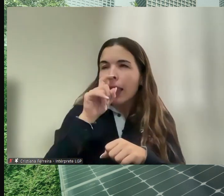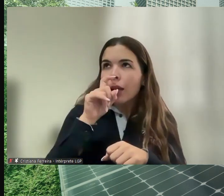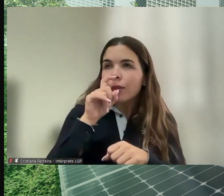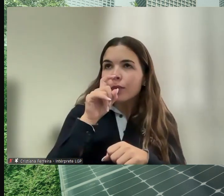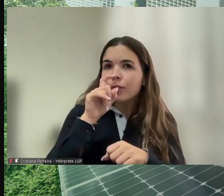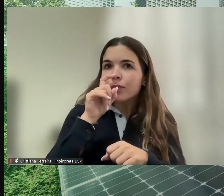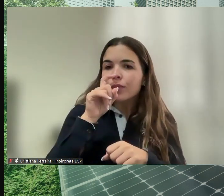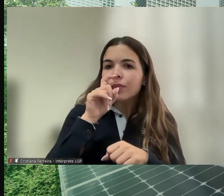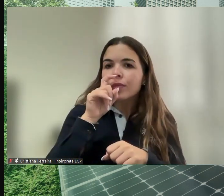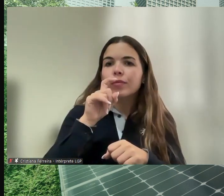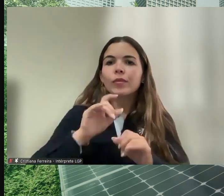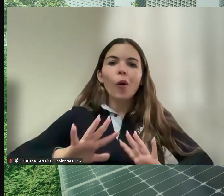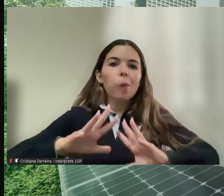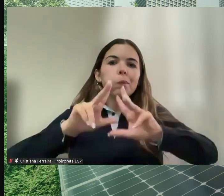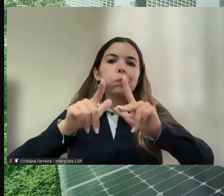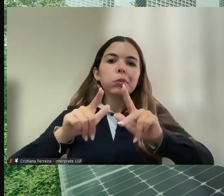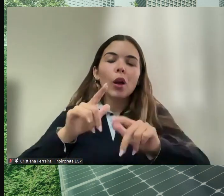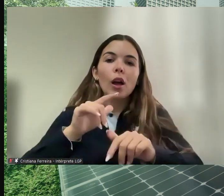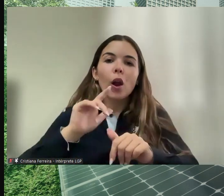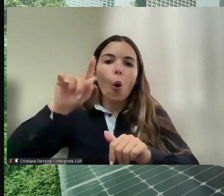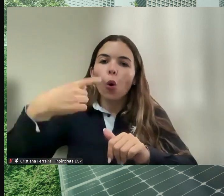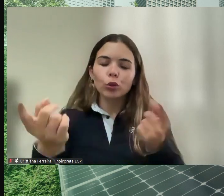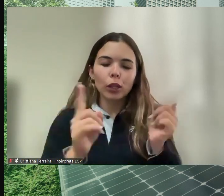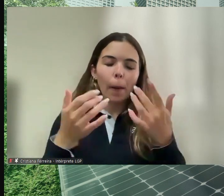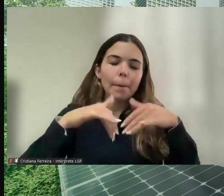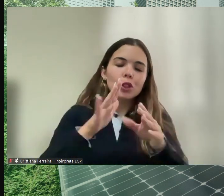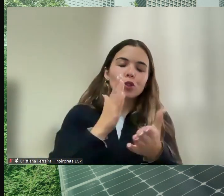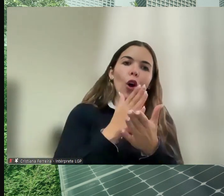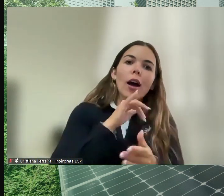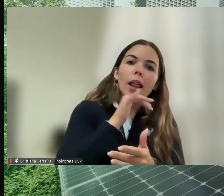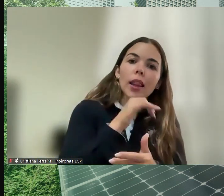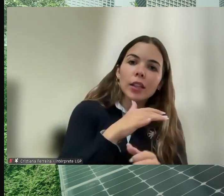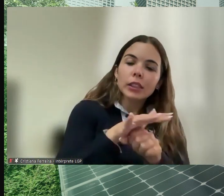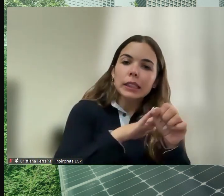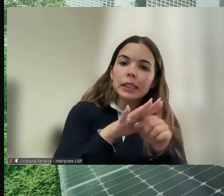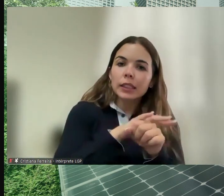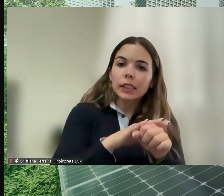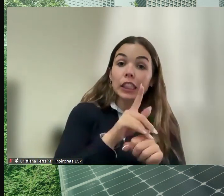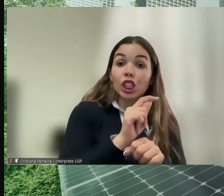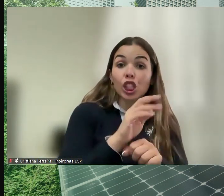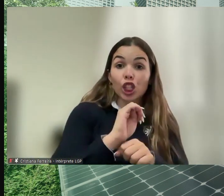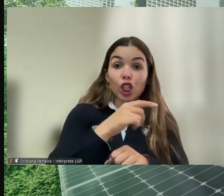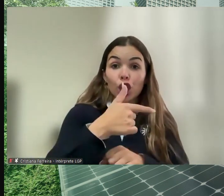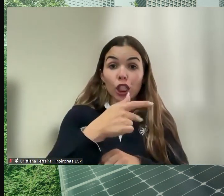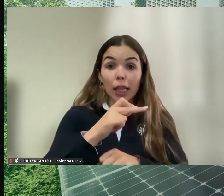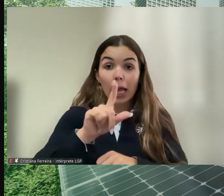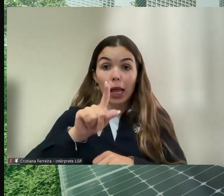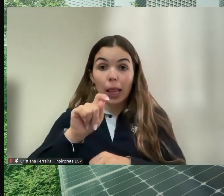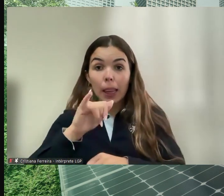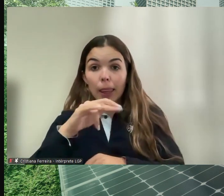não desavançar todos os outros, mas avanço o caso do Algarve, as questões dos estaleiros,